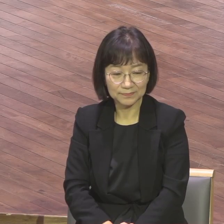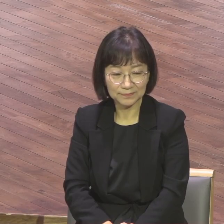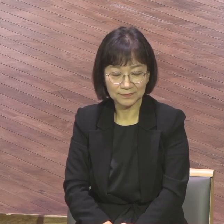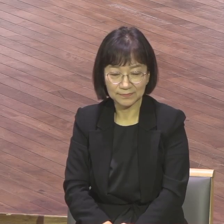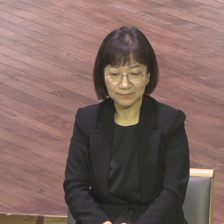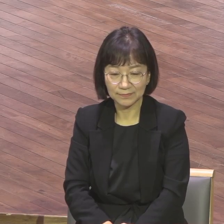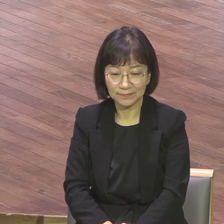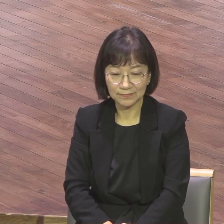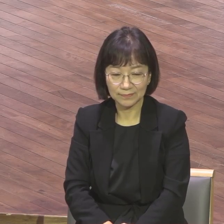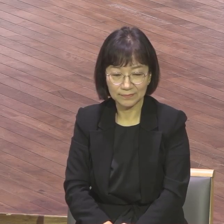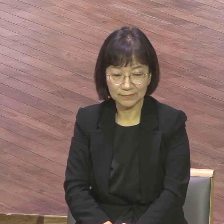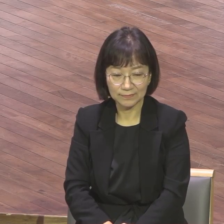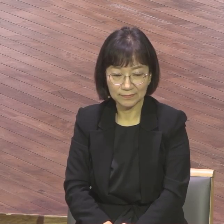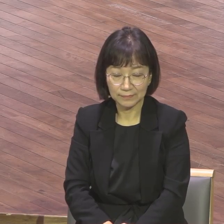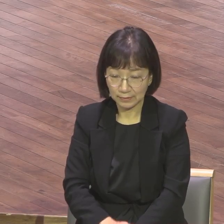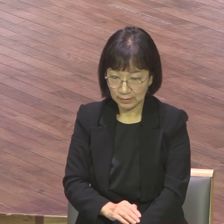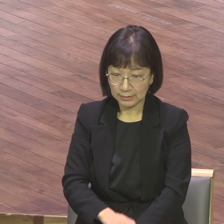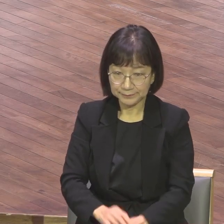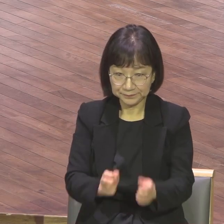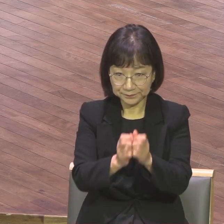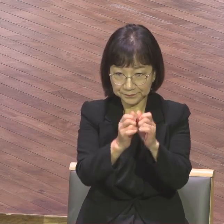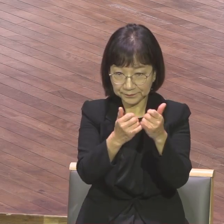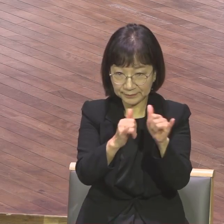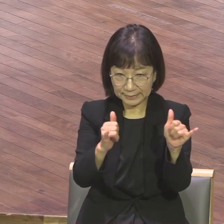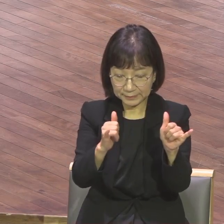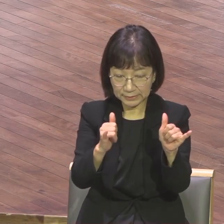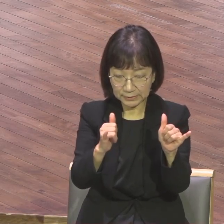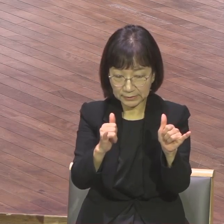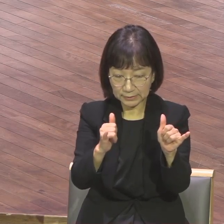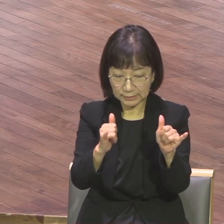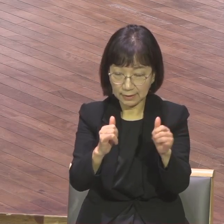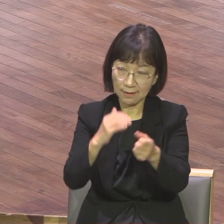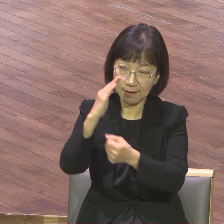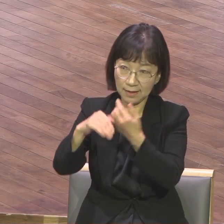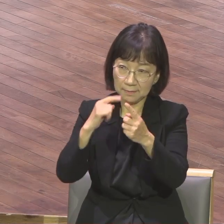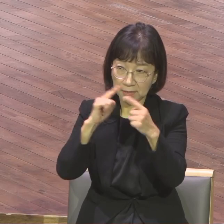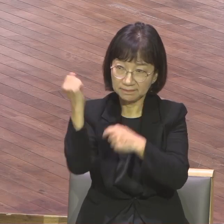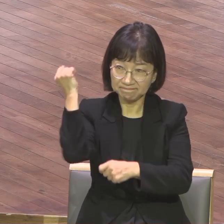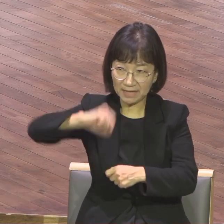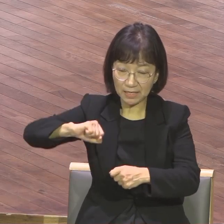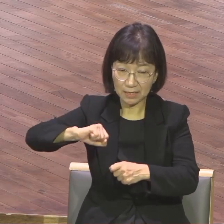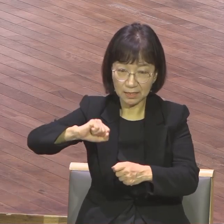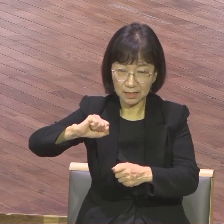범죄한 인간은 범죄한 인간을 향한 하나님의 최고의 사랑은